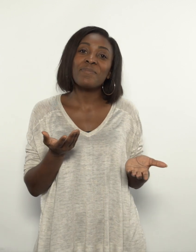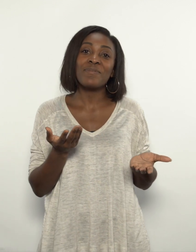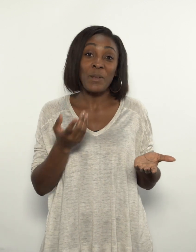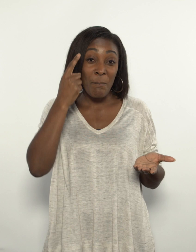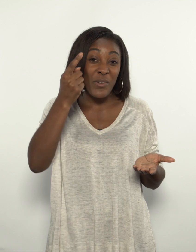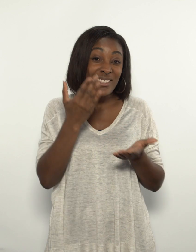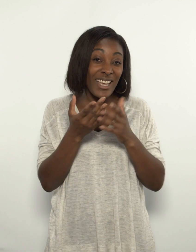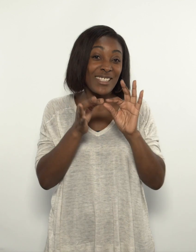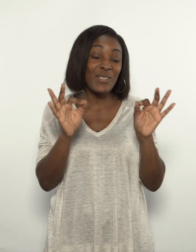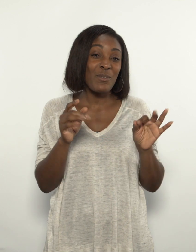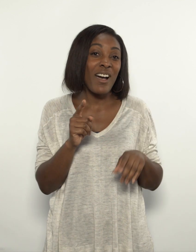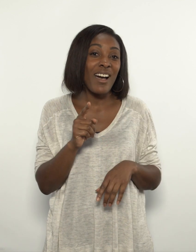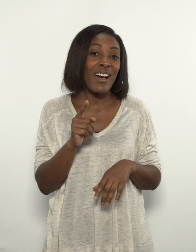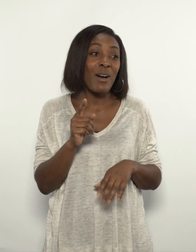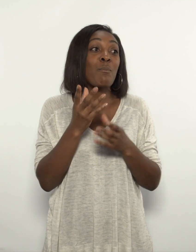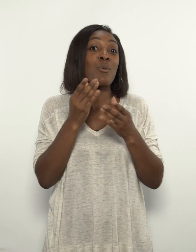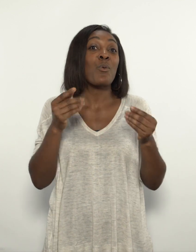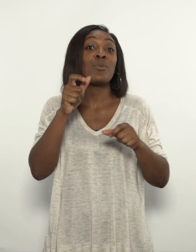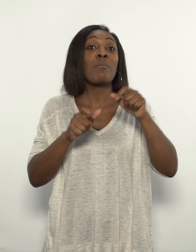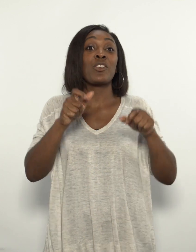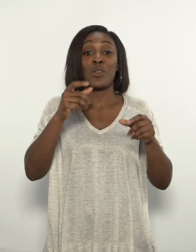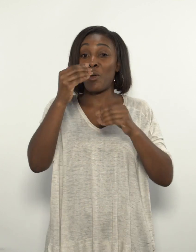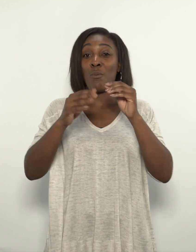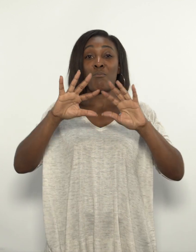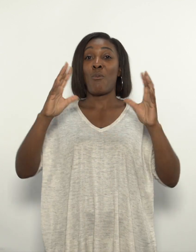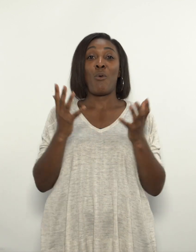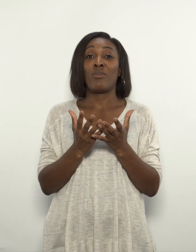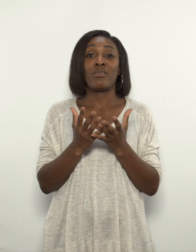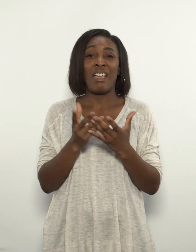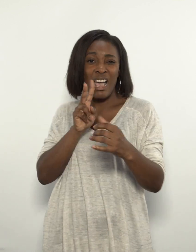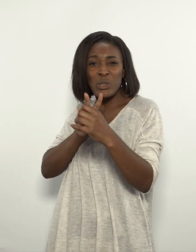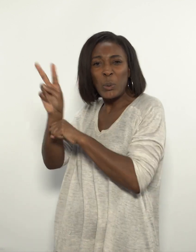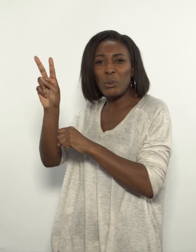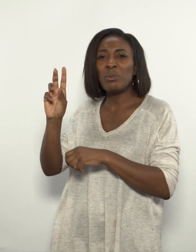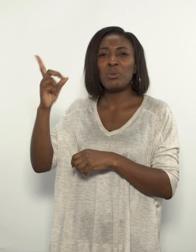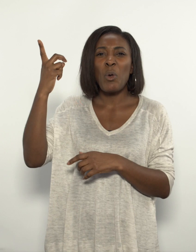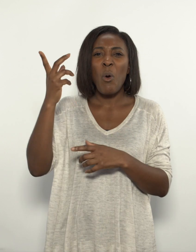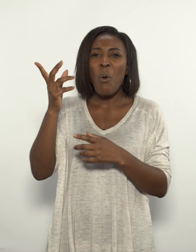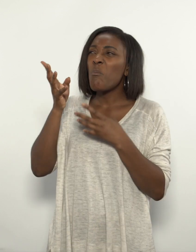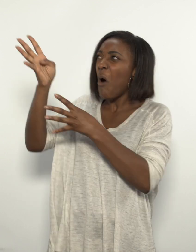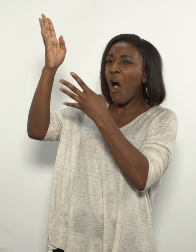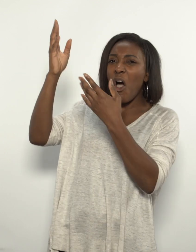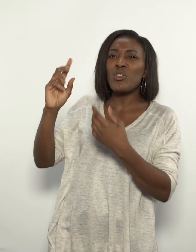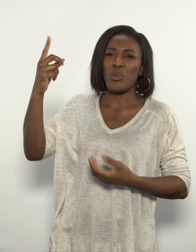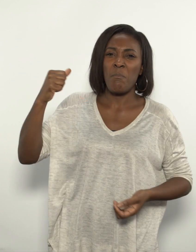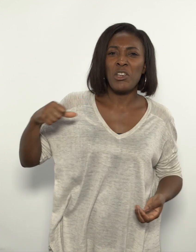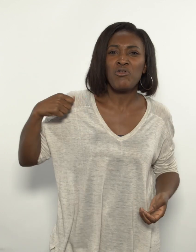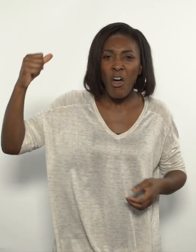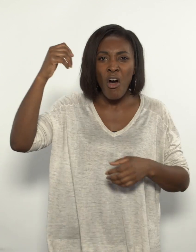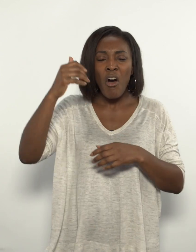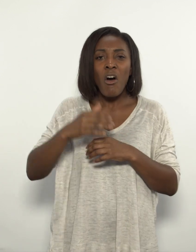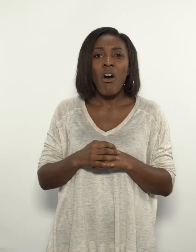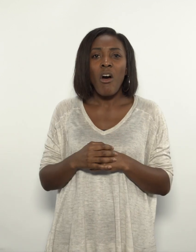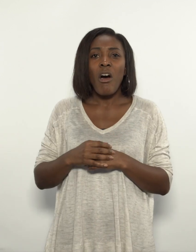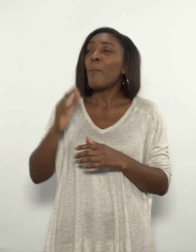Et pensez-y un instant. Il y a beaucoup de gens sur Terre qui insultent Dieu, qui disent Dieu est méchant,